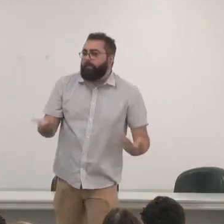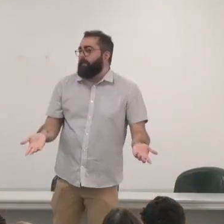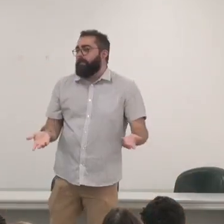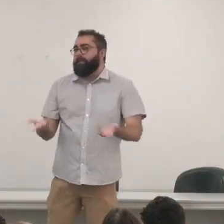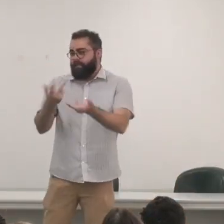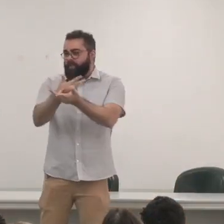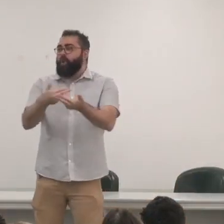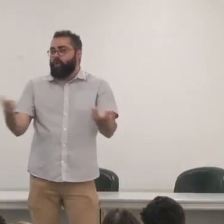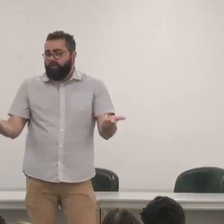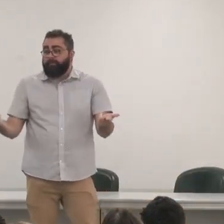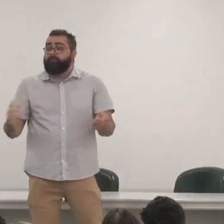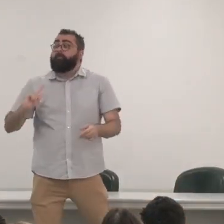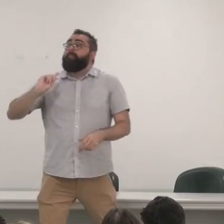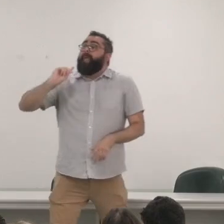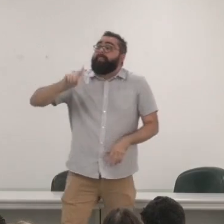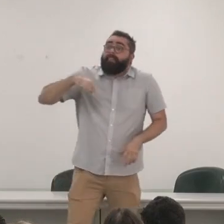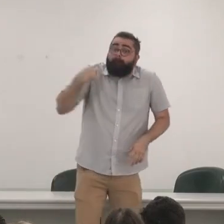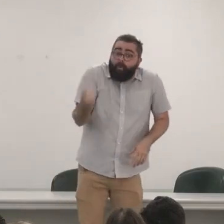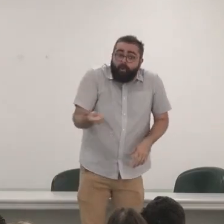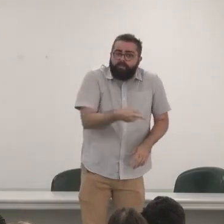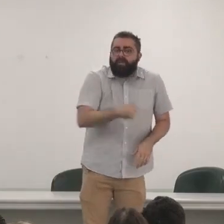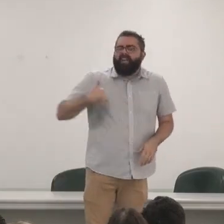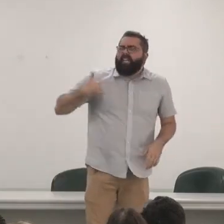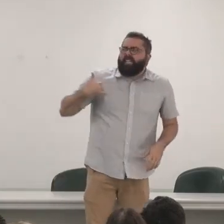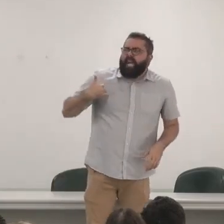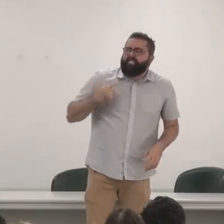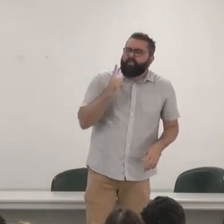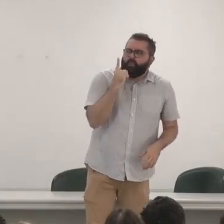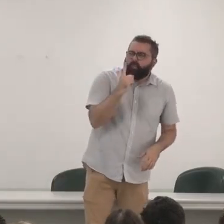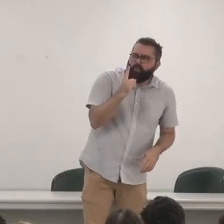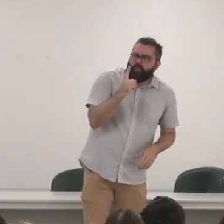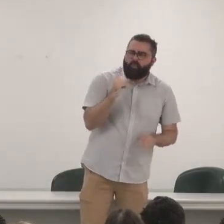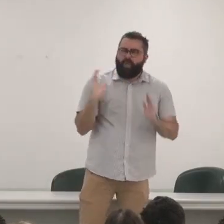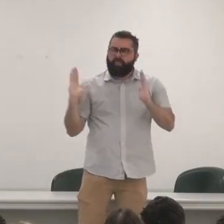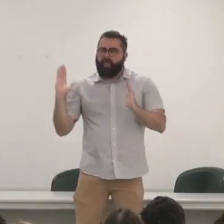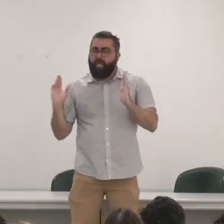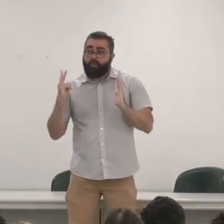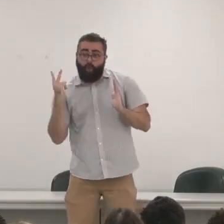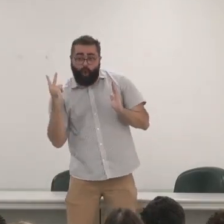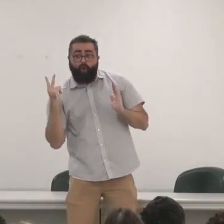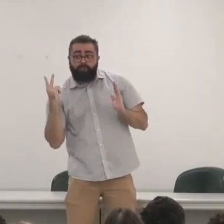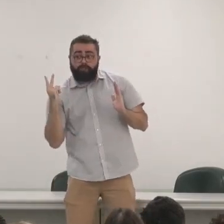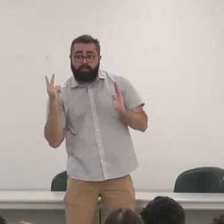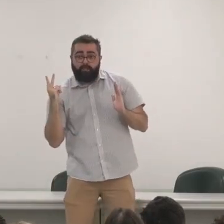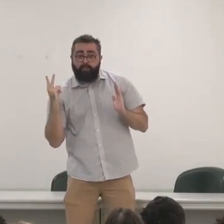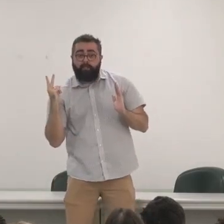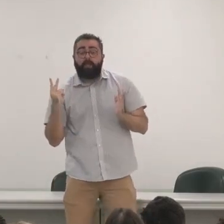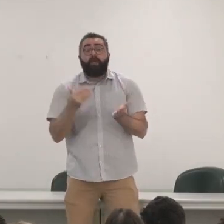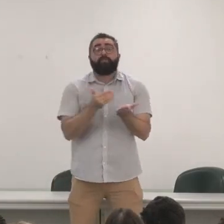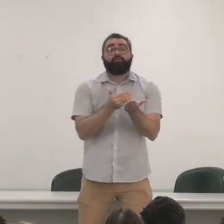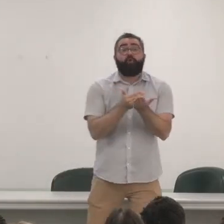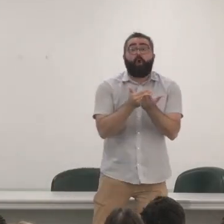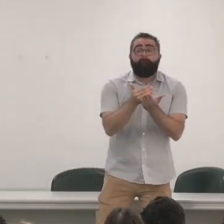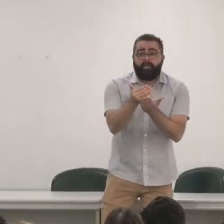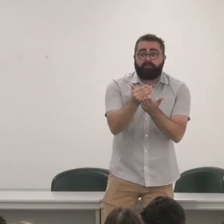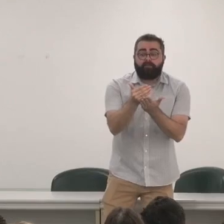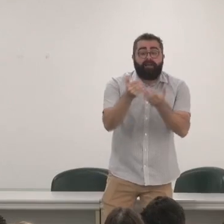eles queriam, né? Então, eles começavam com um apontamento, e aí depois, por volta de entre 1 e 2 anos de idade,